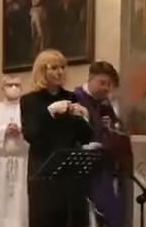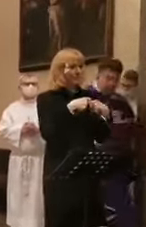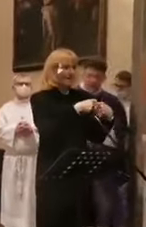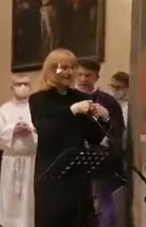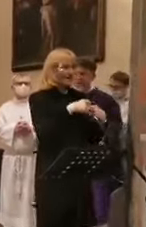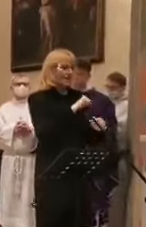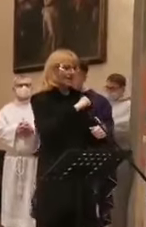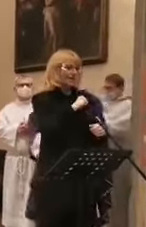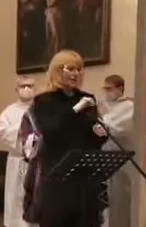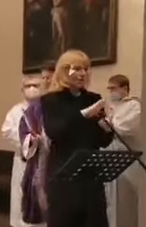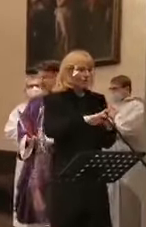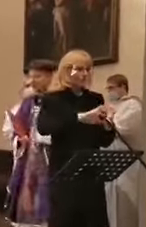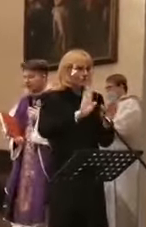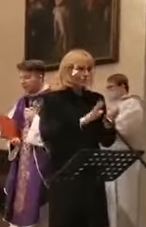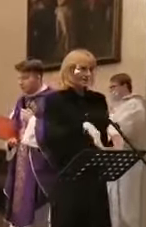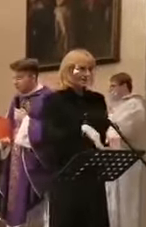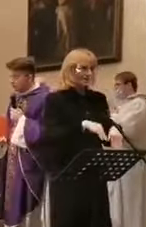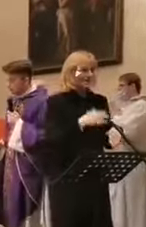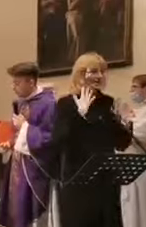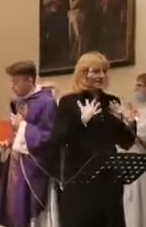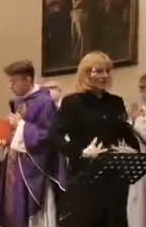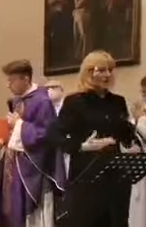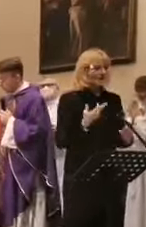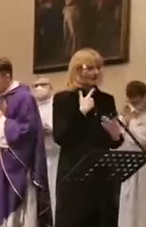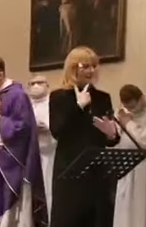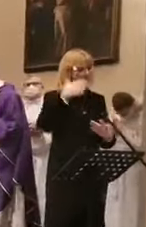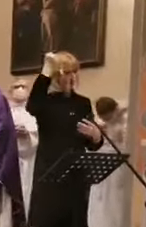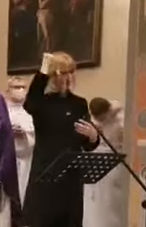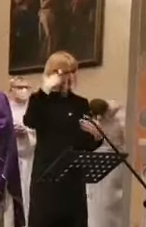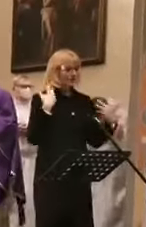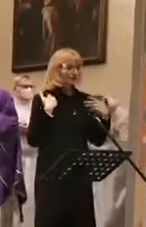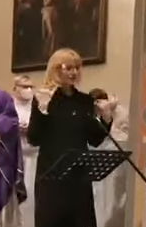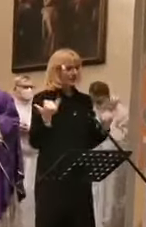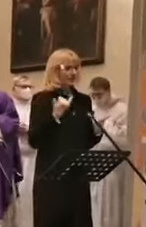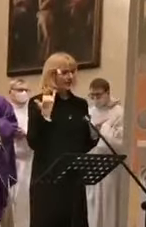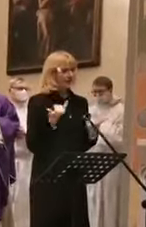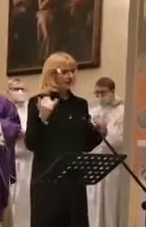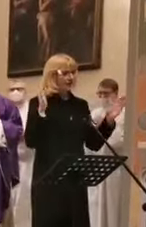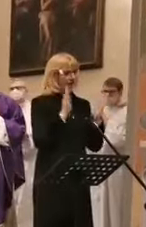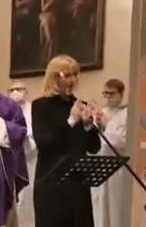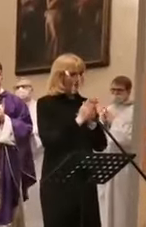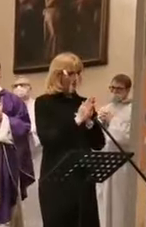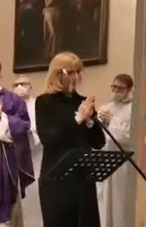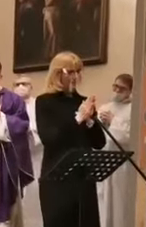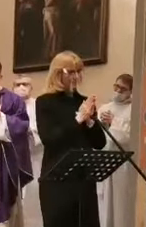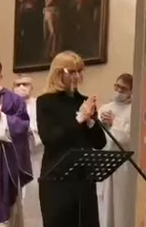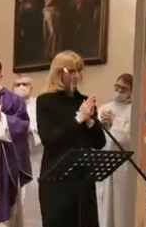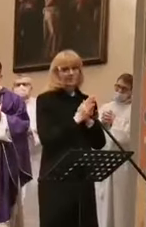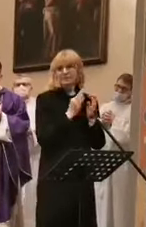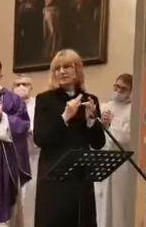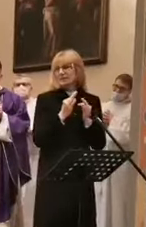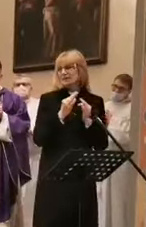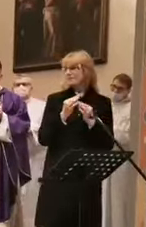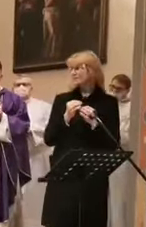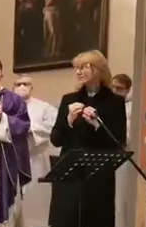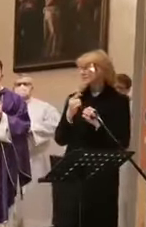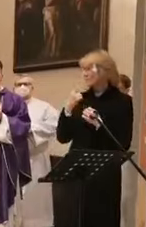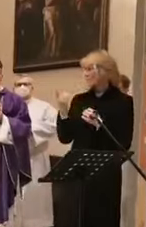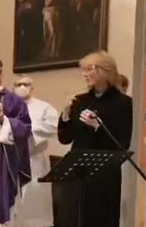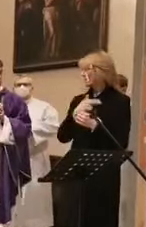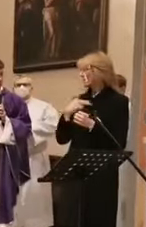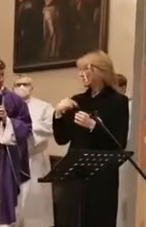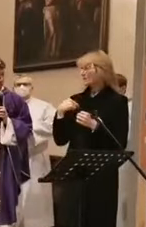odpuszczenie, ciała zmartwychwstanie, żywot wieczny. Teraz przedstawimy dobremu Bogu